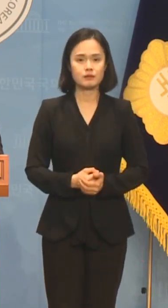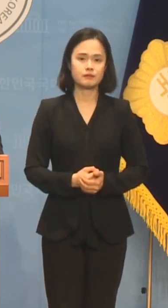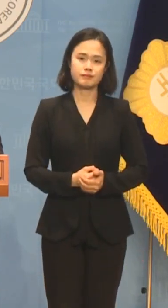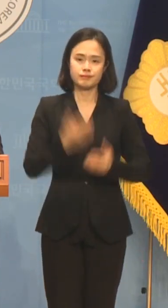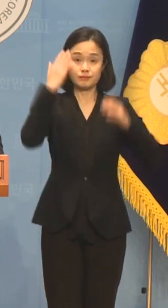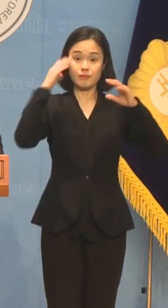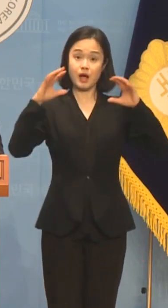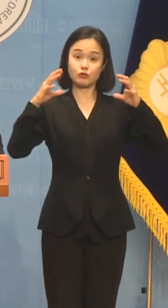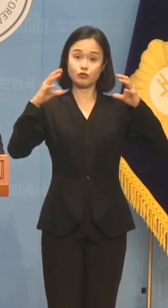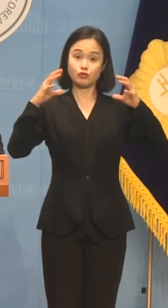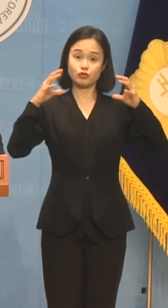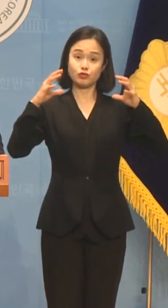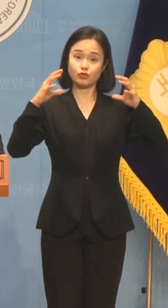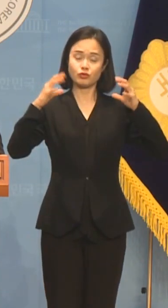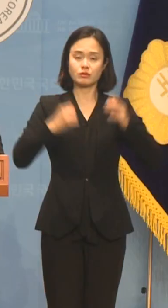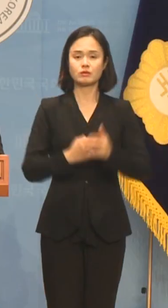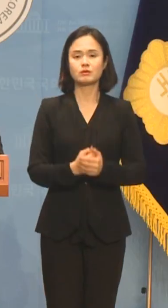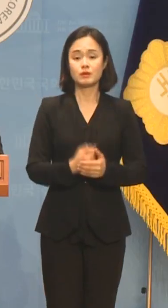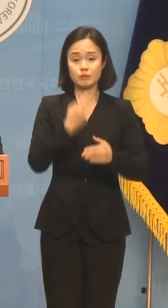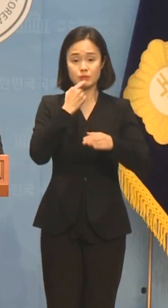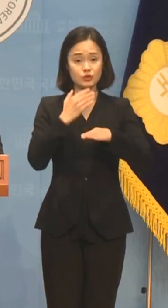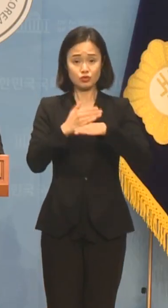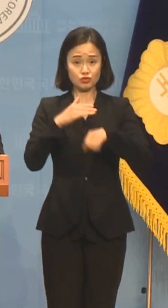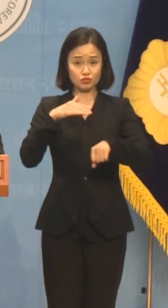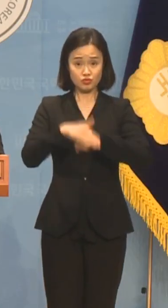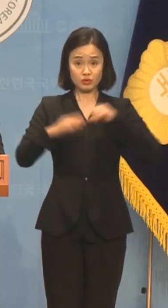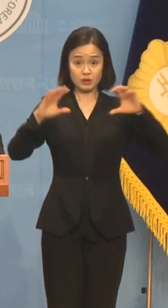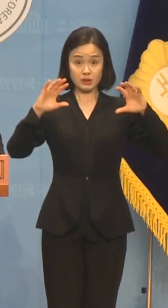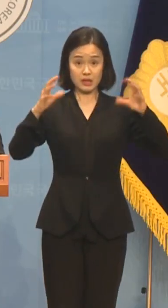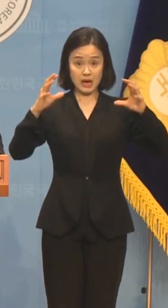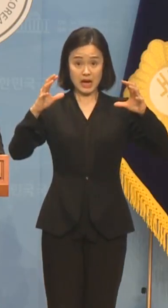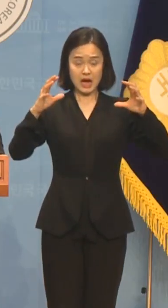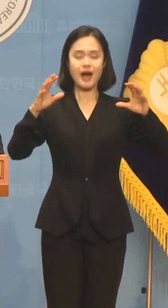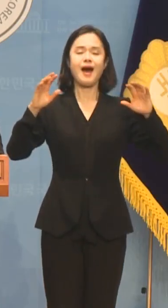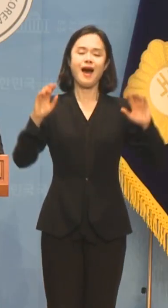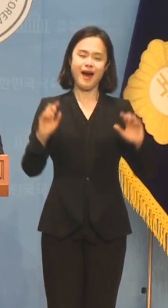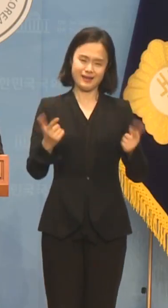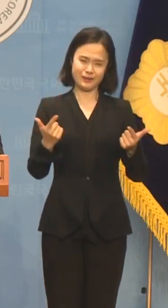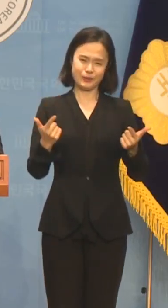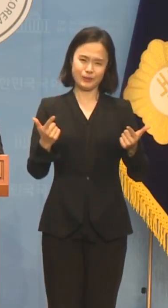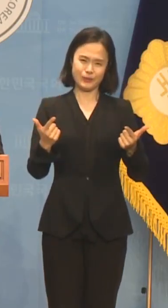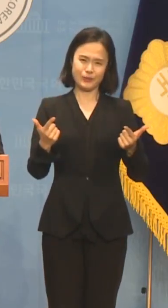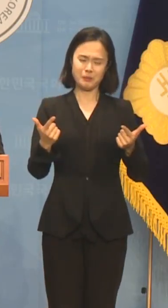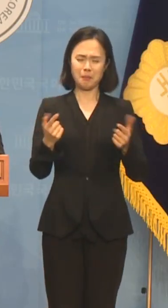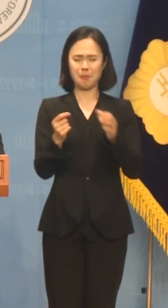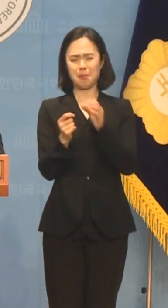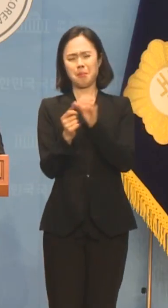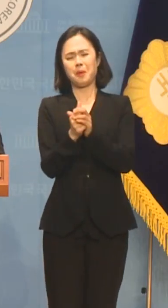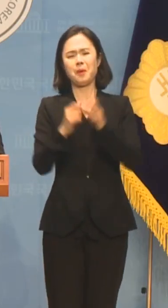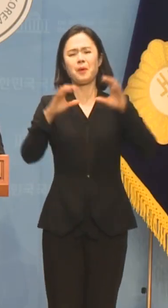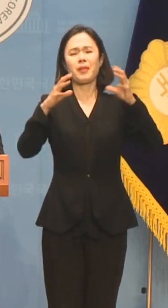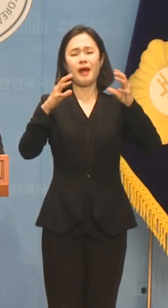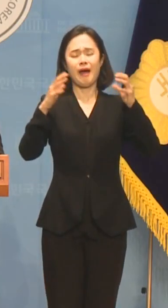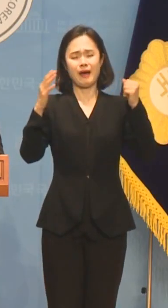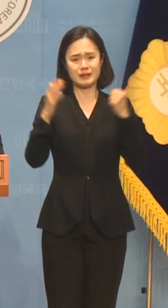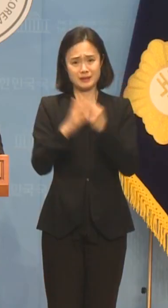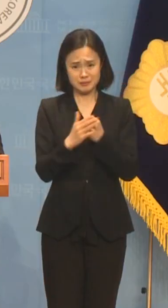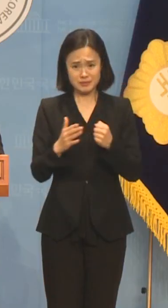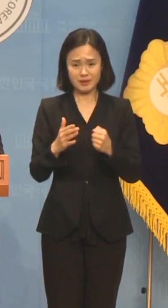정상적인 민주국가가 아닌 매우 독특한 나라여서 내란 같은 범죄가 어쩔 수